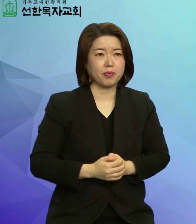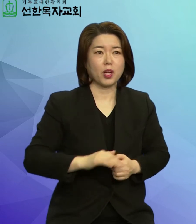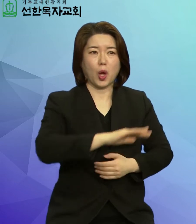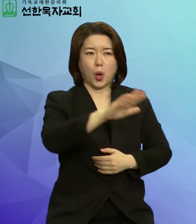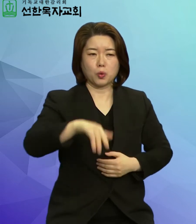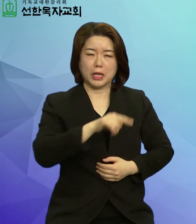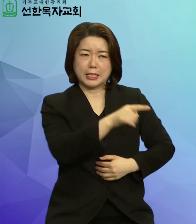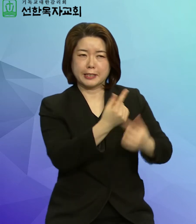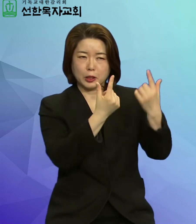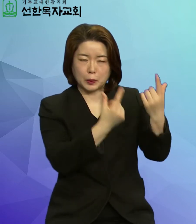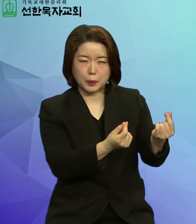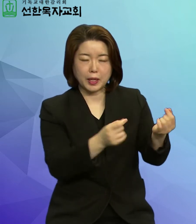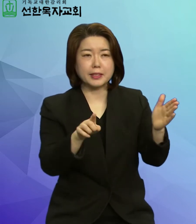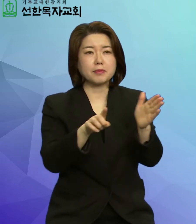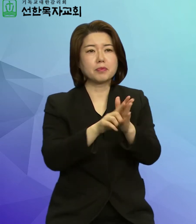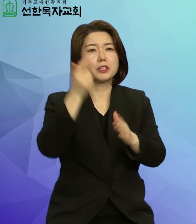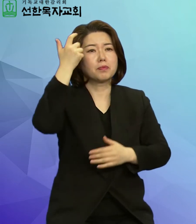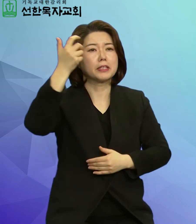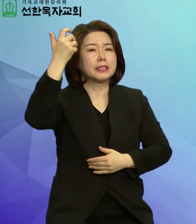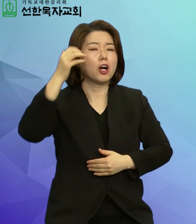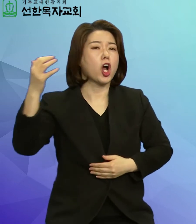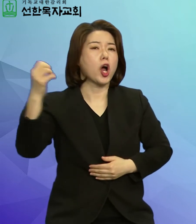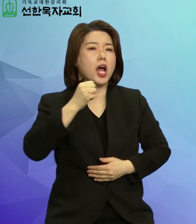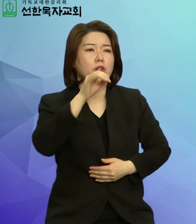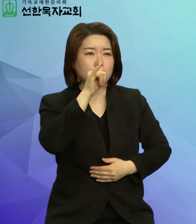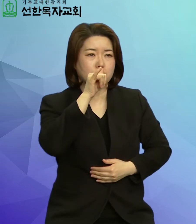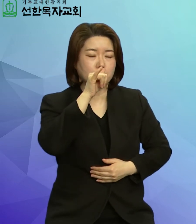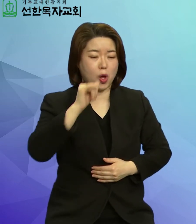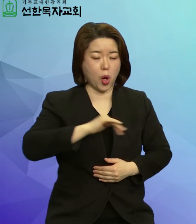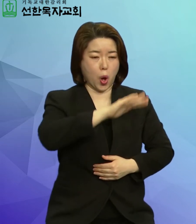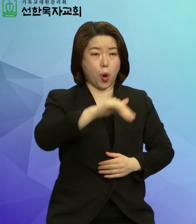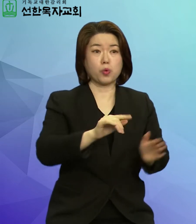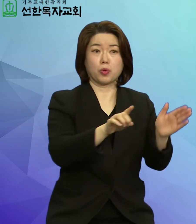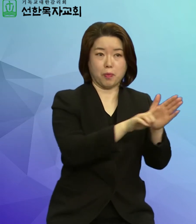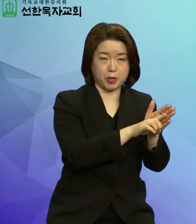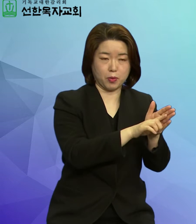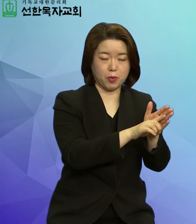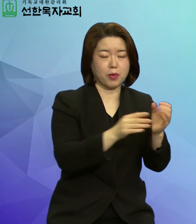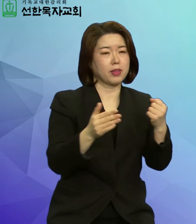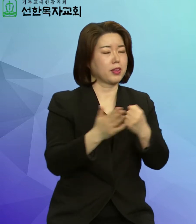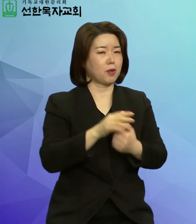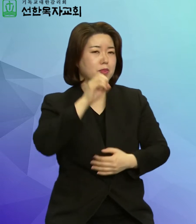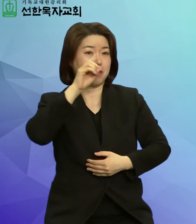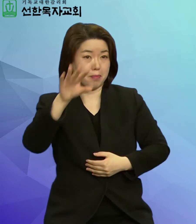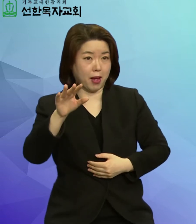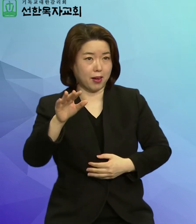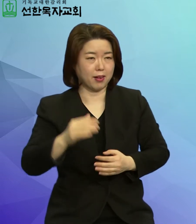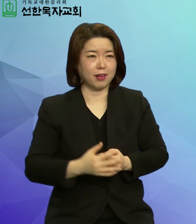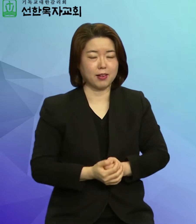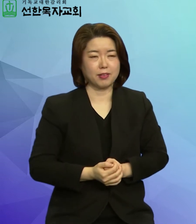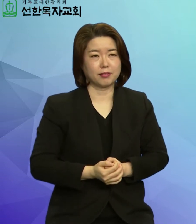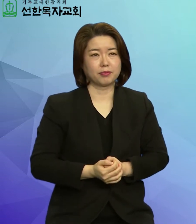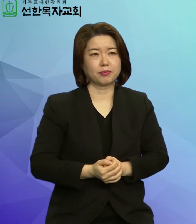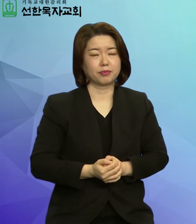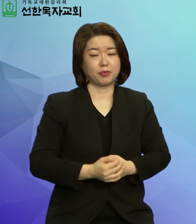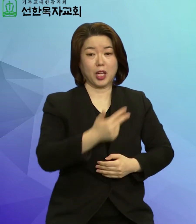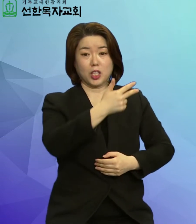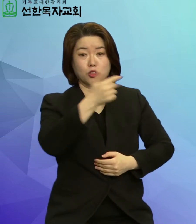하였습니다. 우리는 그와 똑같은 믿음의 영을 가지고 있으므로 우리도 믿으며 그러므로